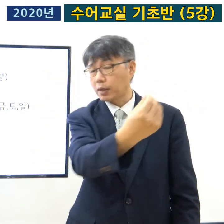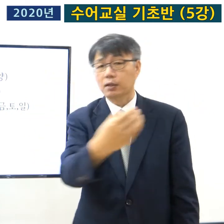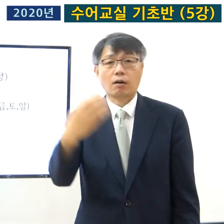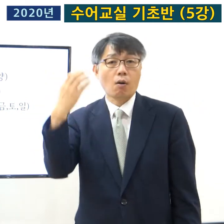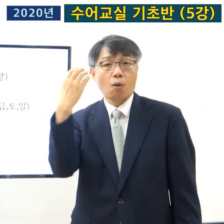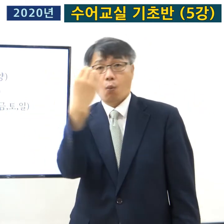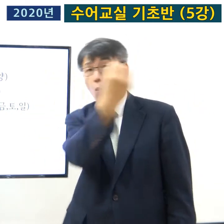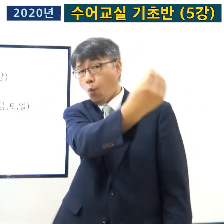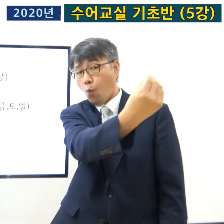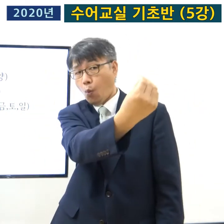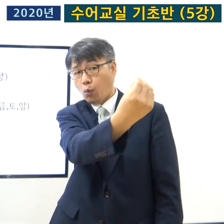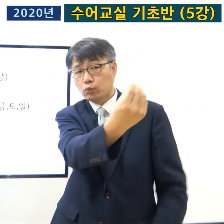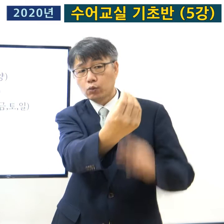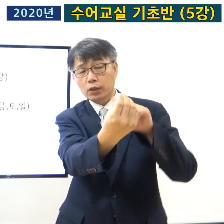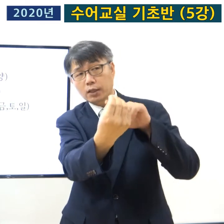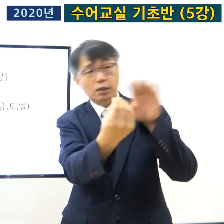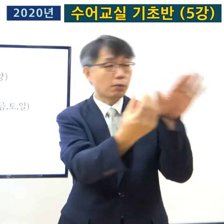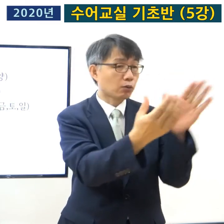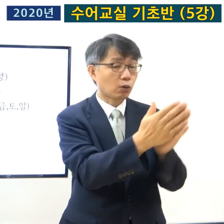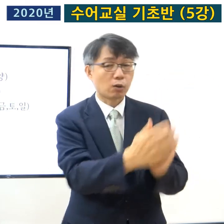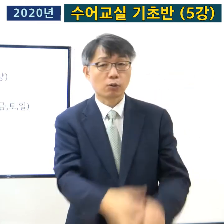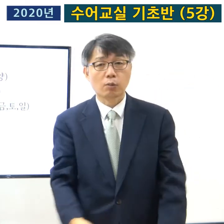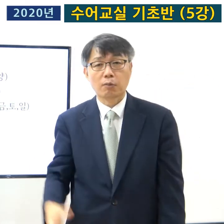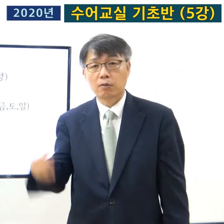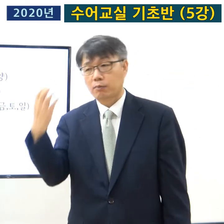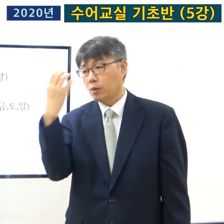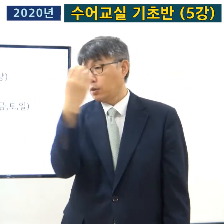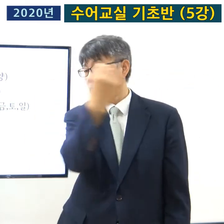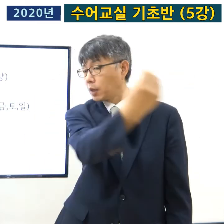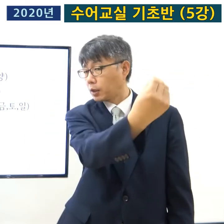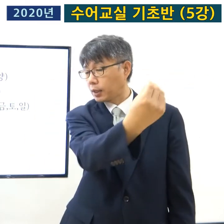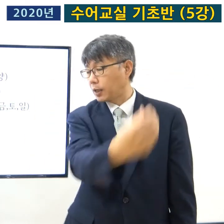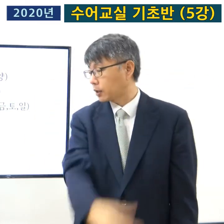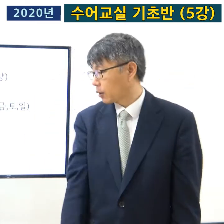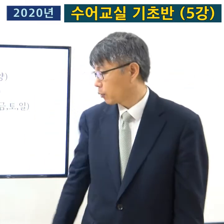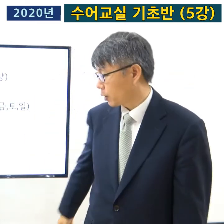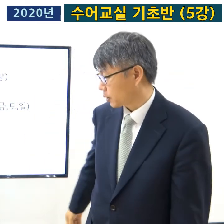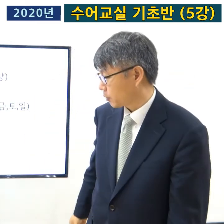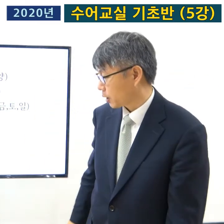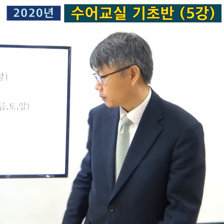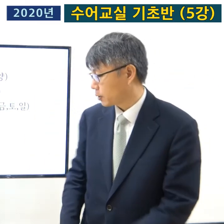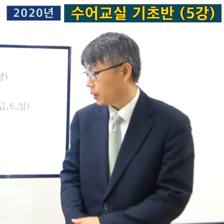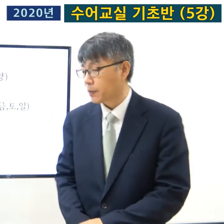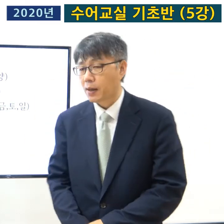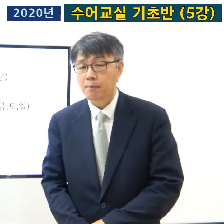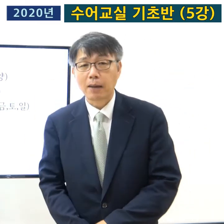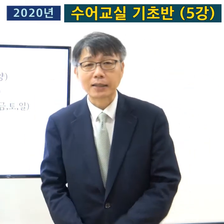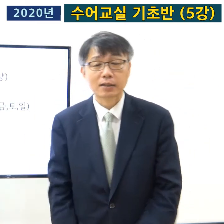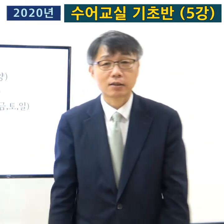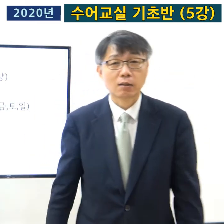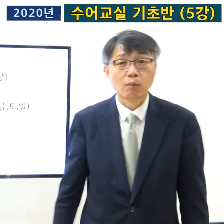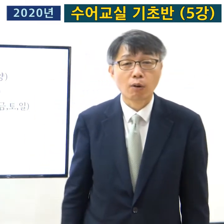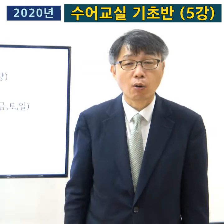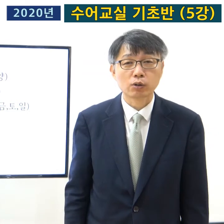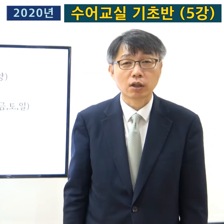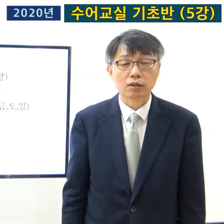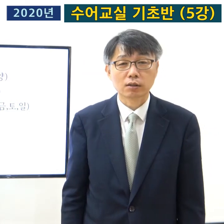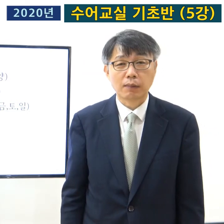매력있다. 눈으로 이렇게 옆으로 돌려볼 만큼 매력있다. 이렇게 표현하시면 되겠습니다. 막다는 뭐뭐 오는 거를 막는